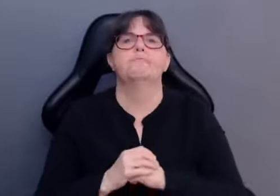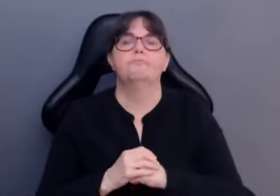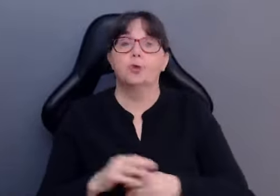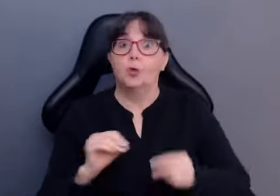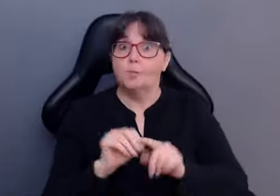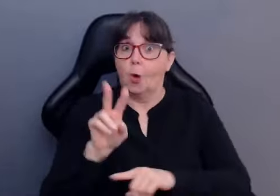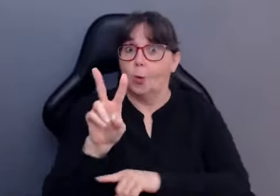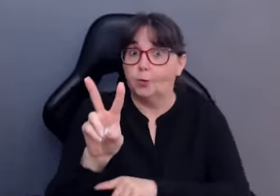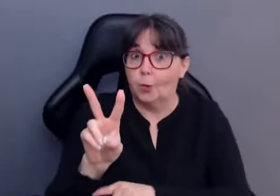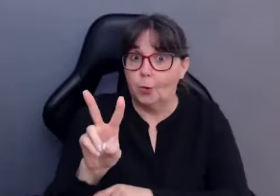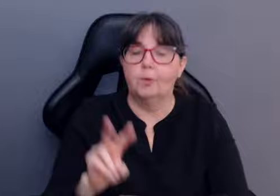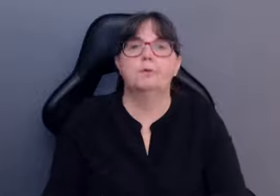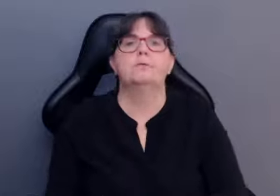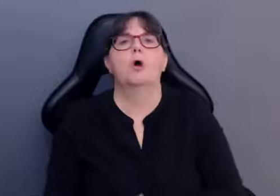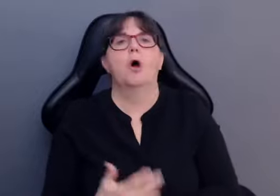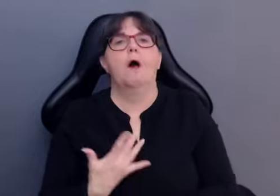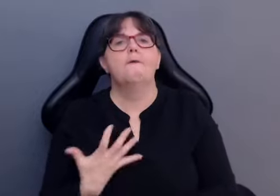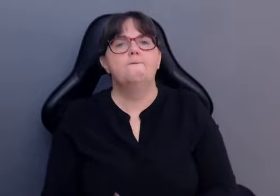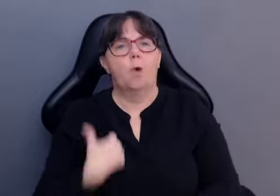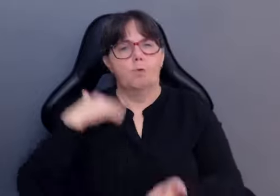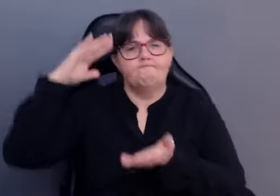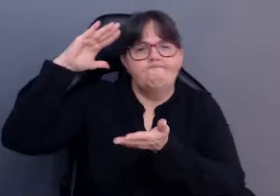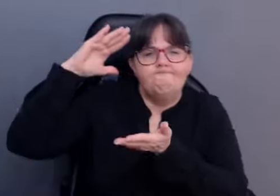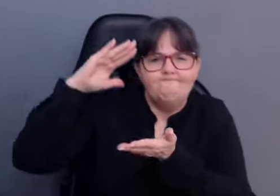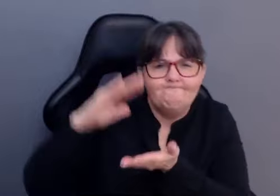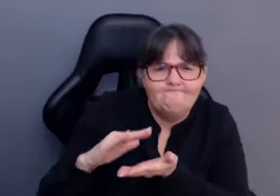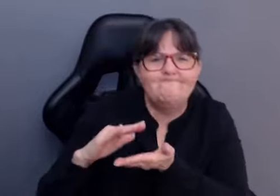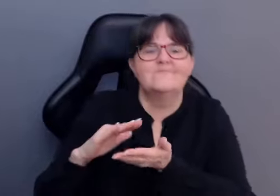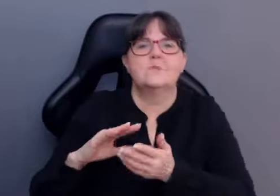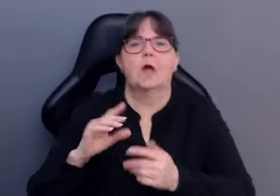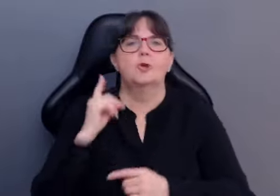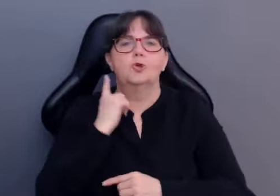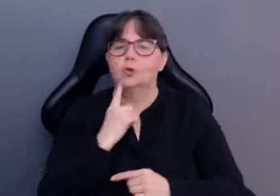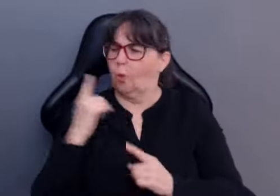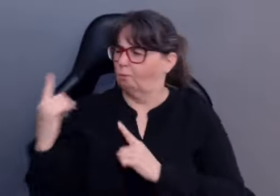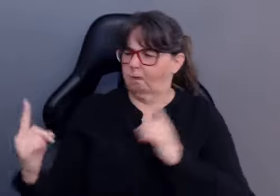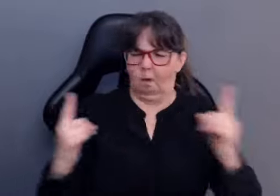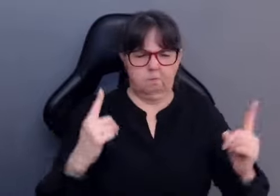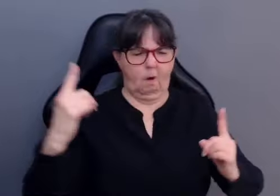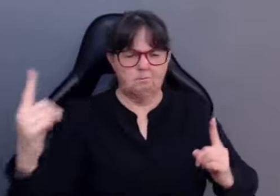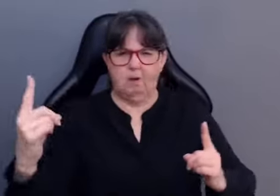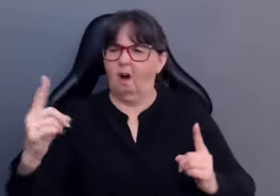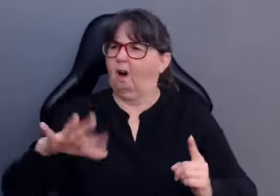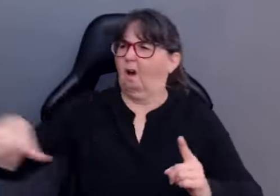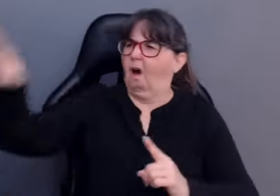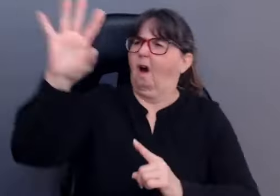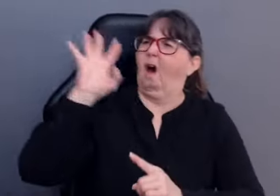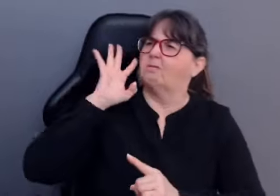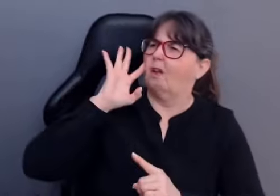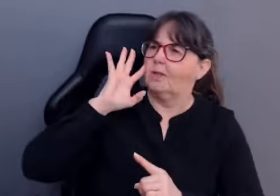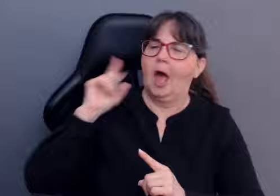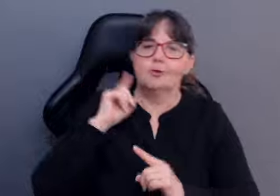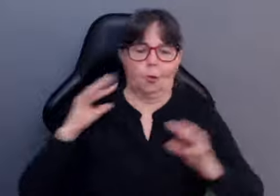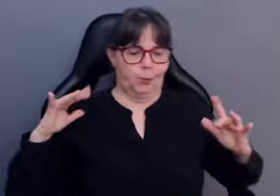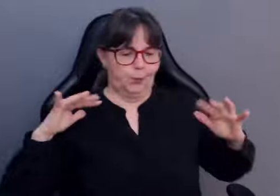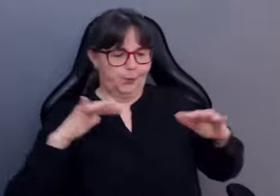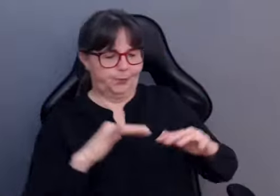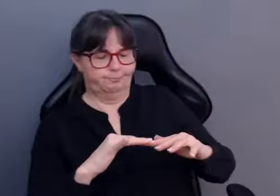2. Combattre l'isolement des personnes sourdes dans une société majoritairement entendante.